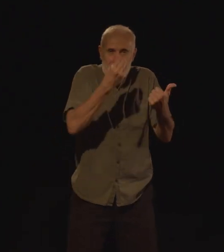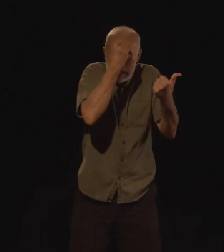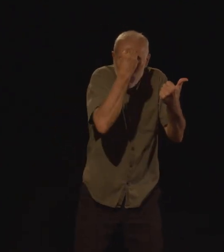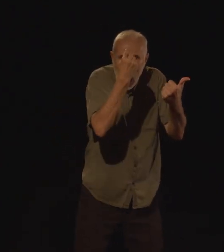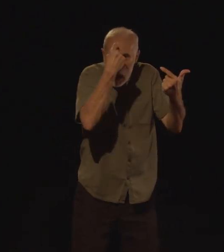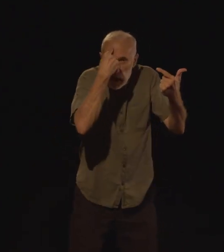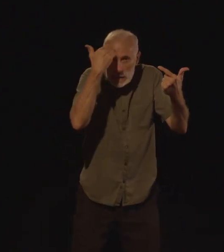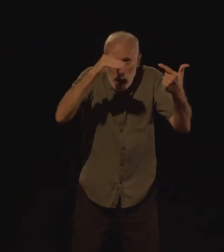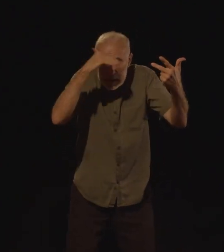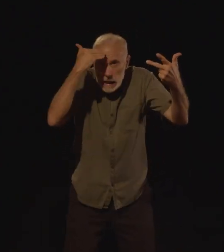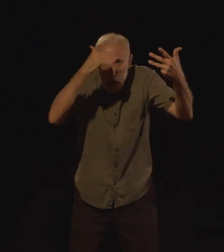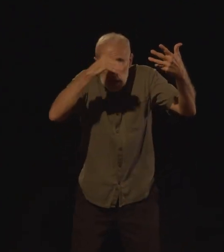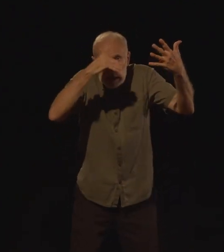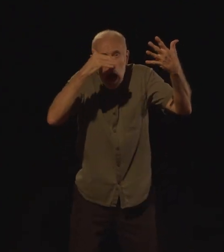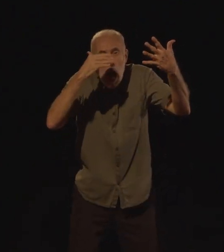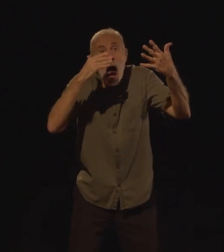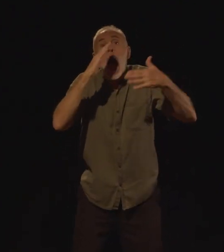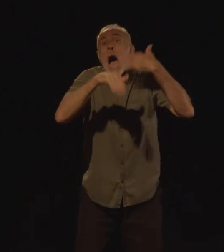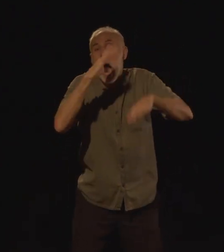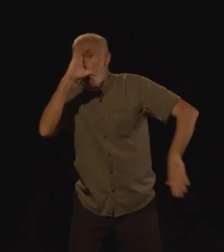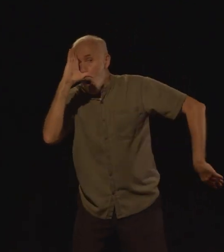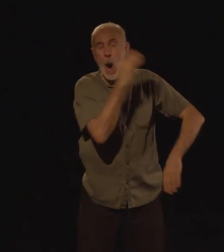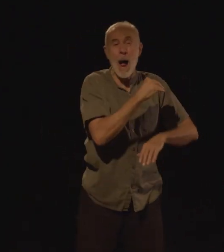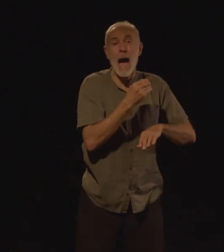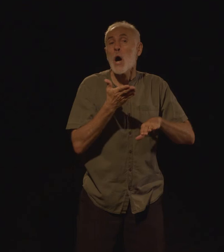pouvoir ensuite ne plus vouloir les savoir.